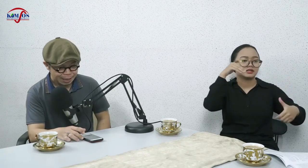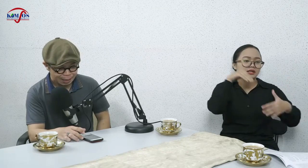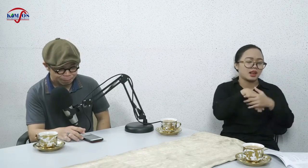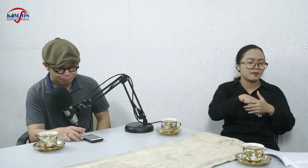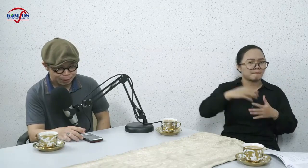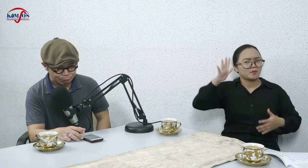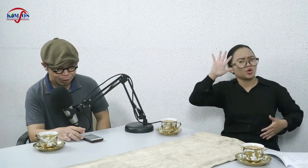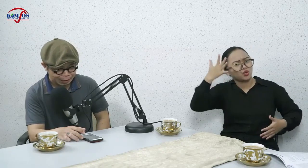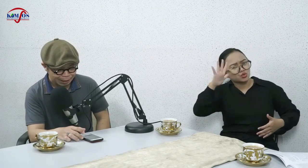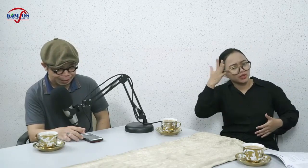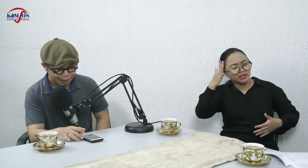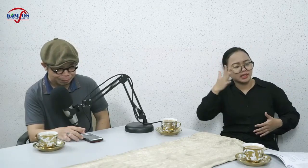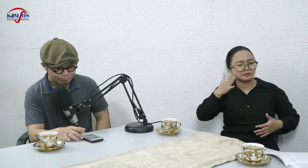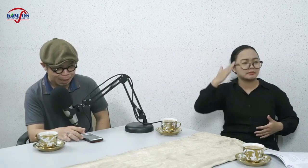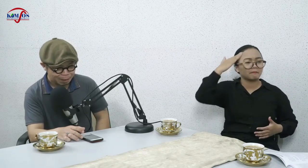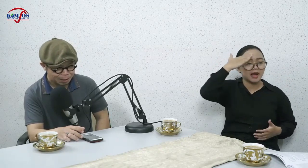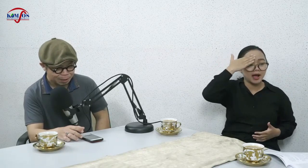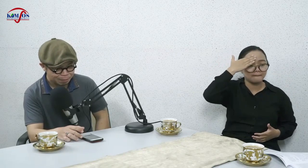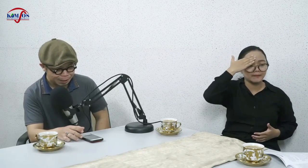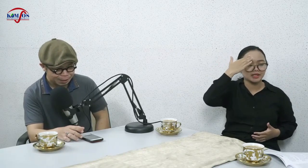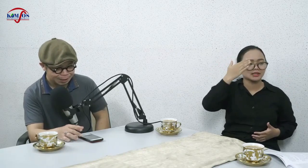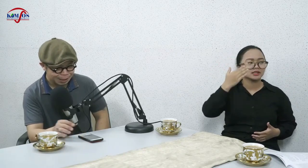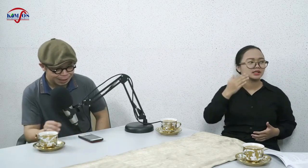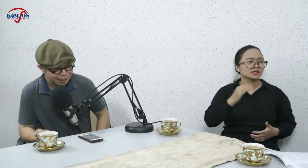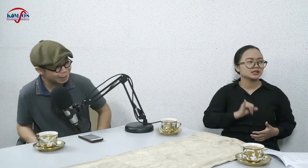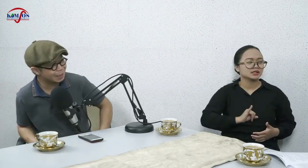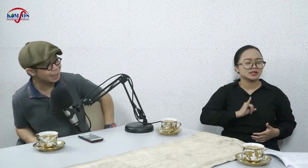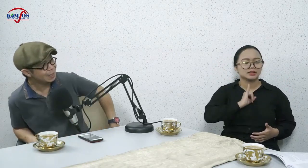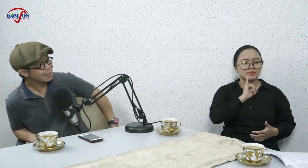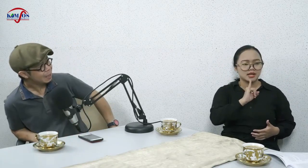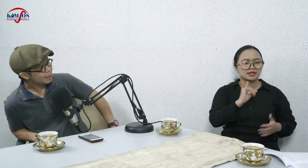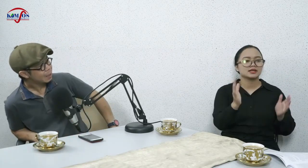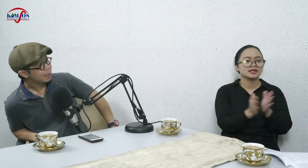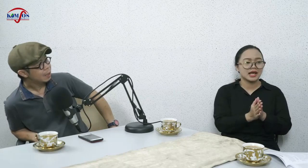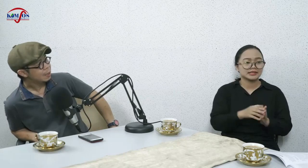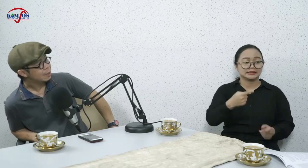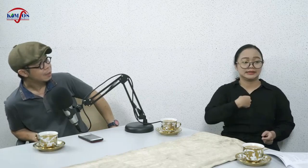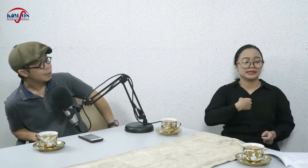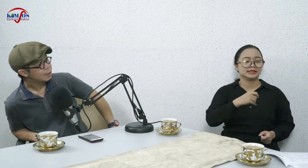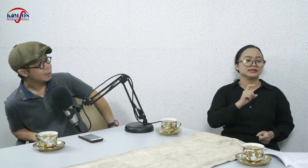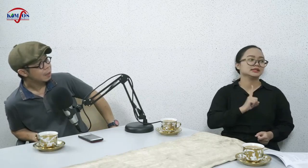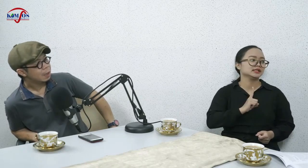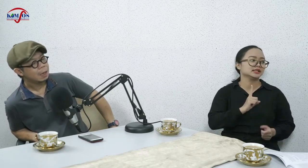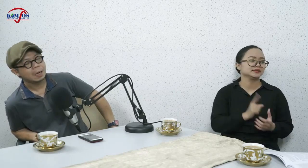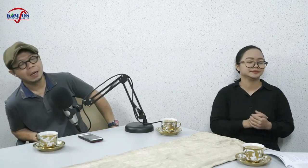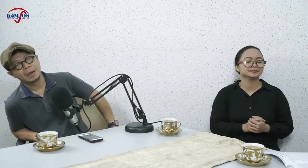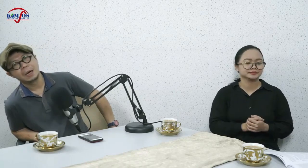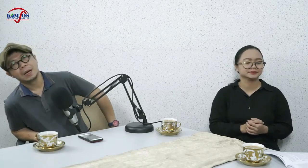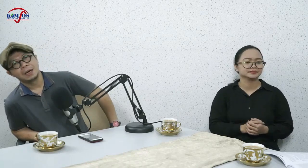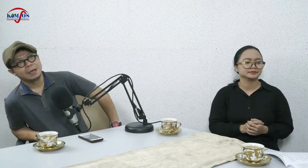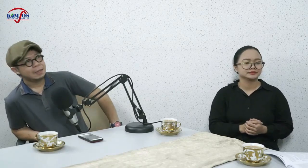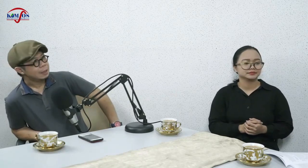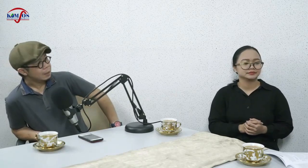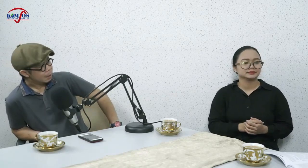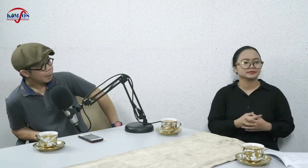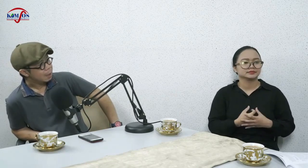dalam kesulitan-kesulitan pahami iman dan diri iman dan diri jadi gitu ya